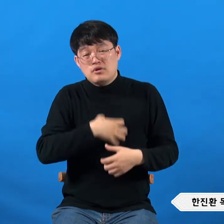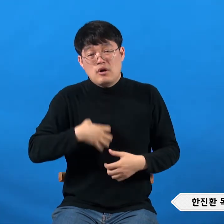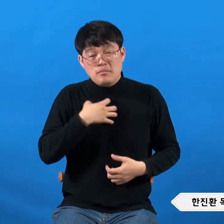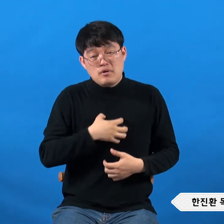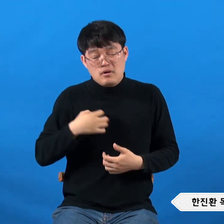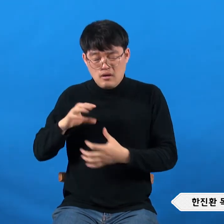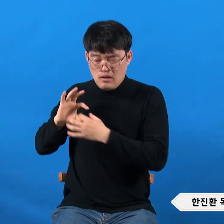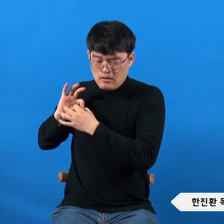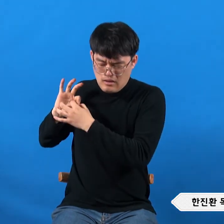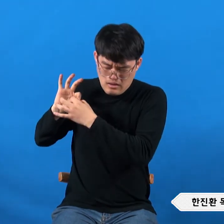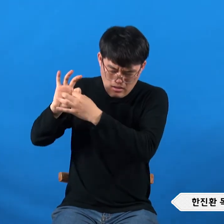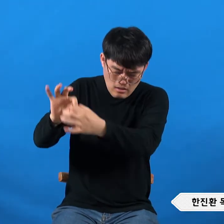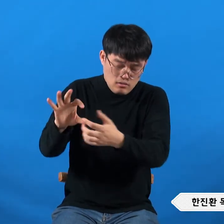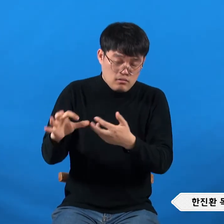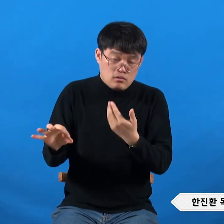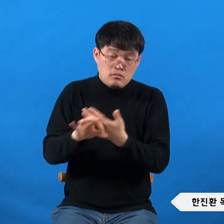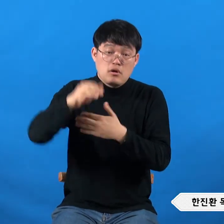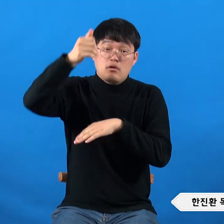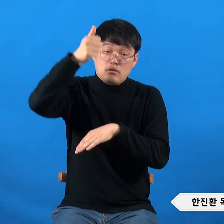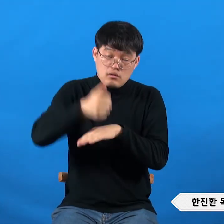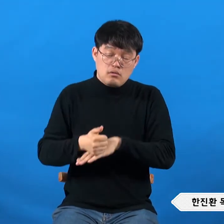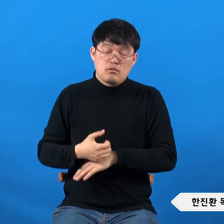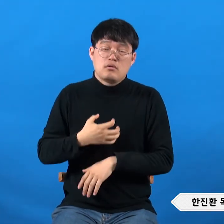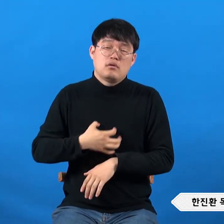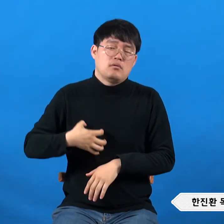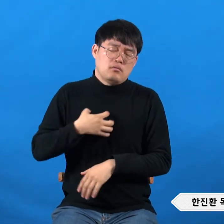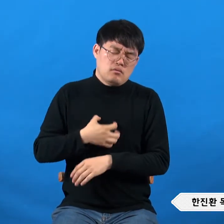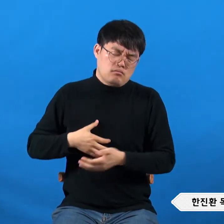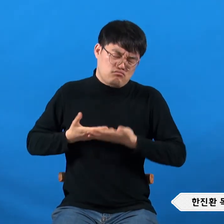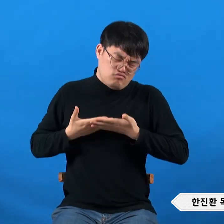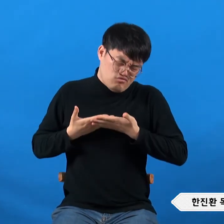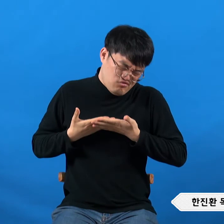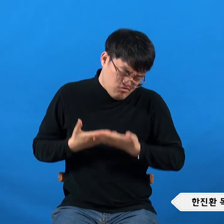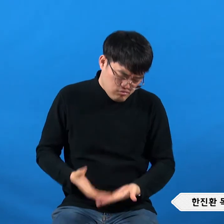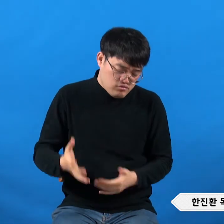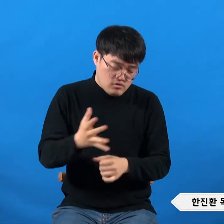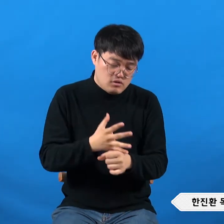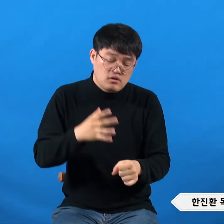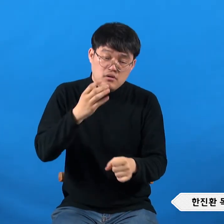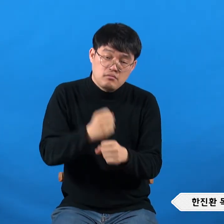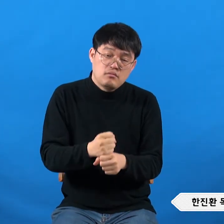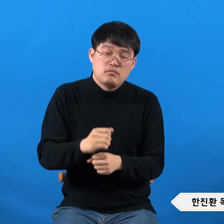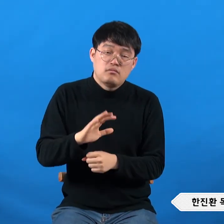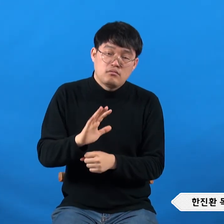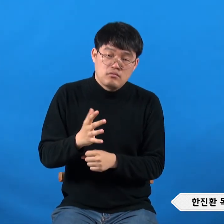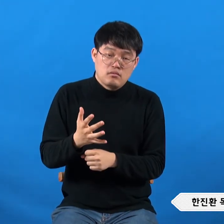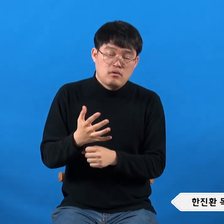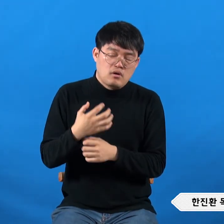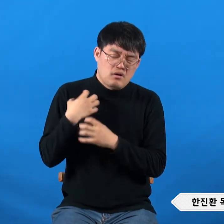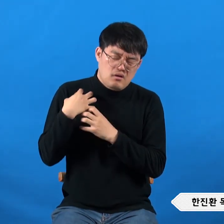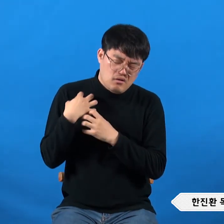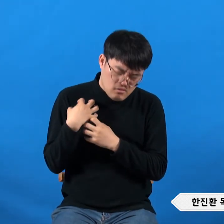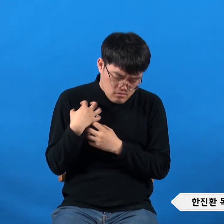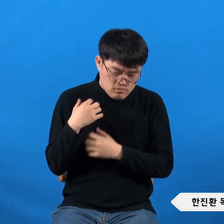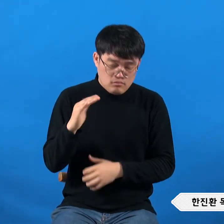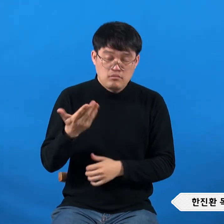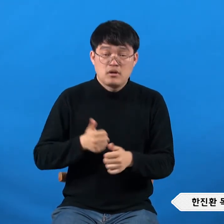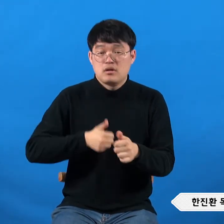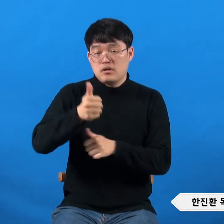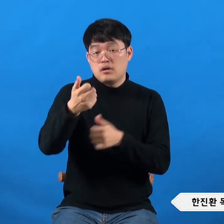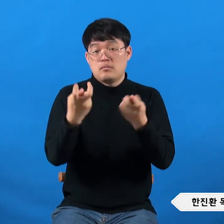바라보고 있으면 결국은 염려가 무거운 짐이 되어서 나를 짓누르게 됩니다. 그걸 어떻게 이길 수